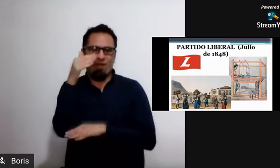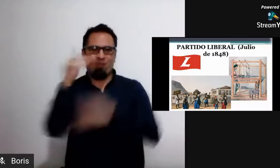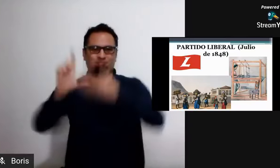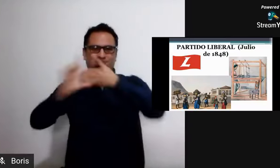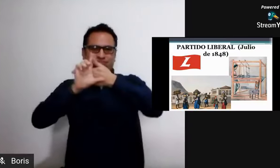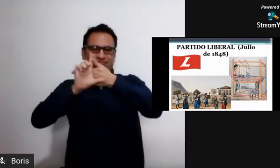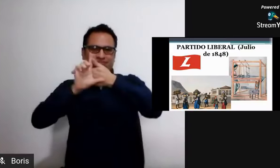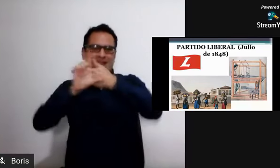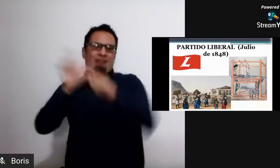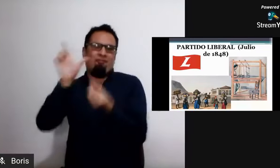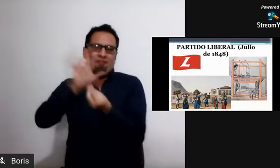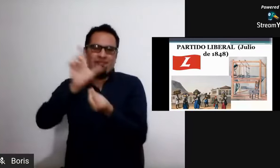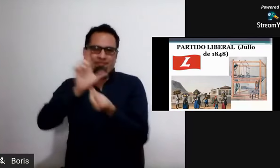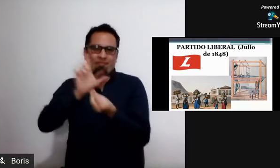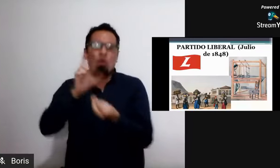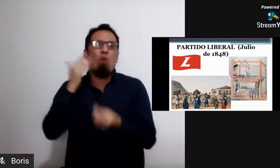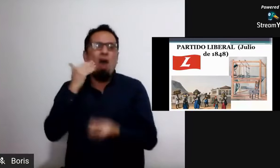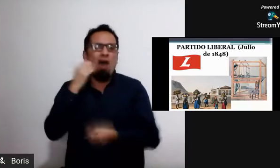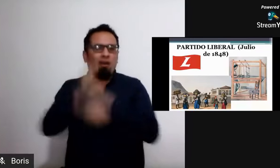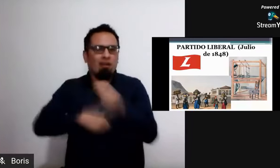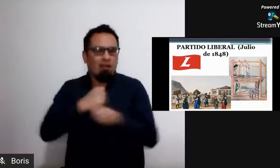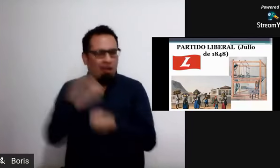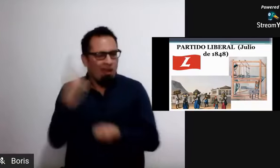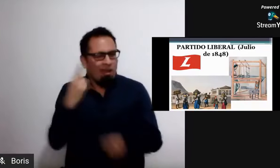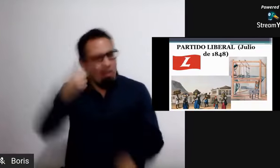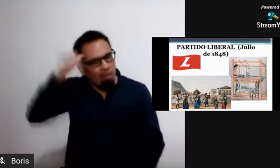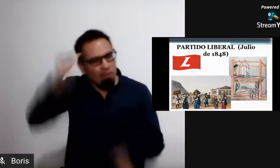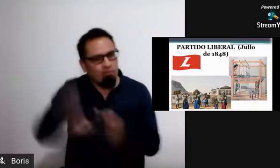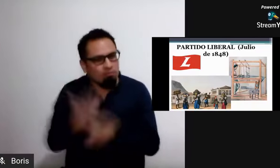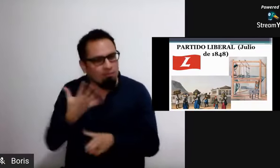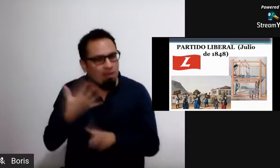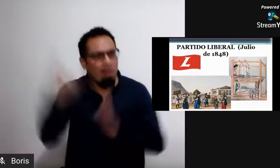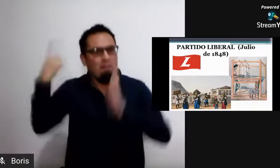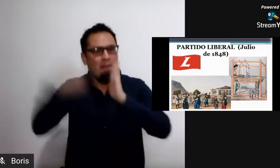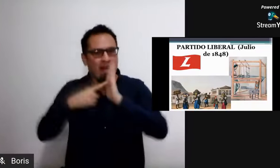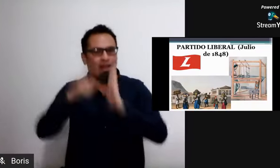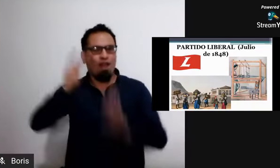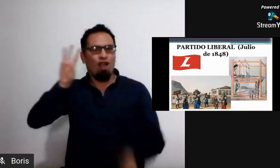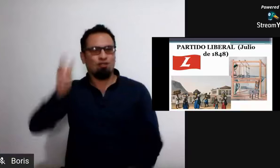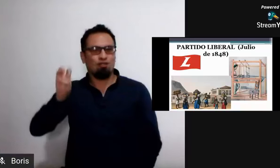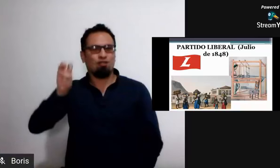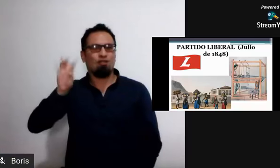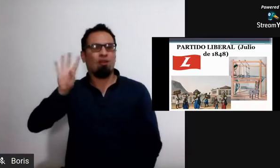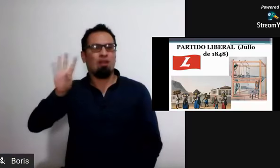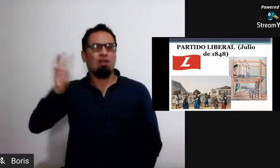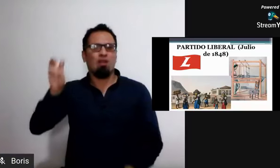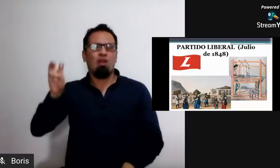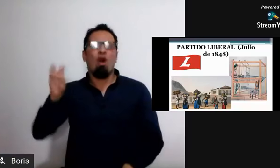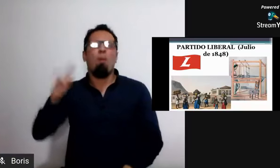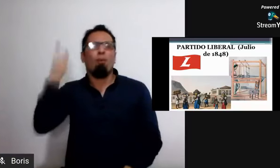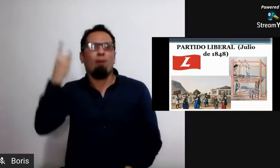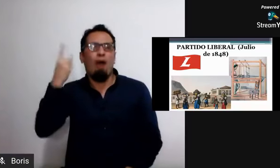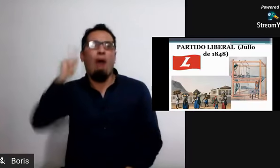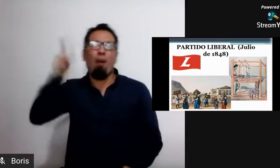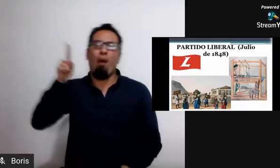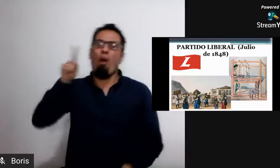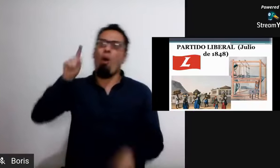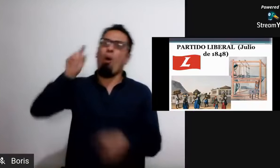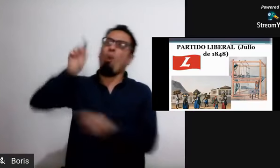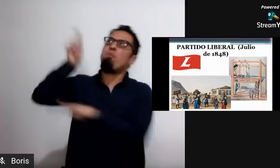a surgir entonces el Partido Liberal, el famoso partido conocido por la bandera roja con la letra L, y este partido